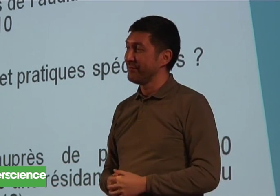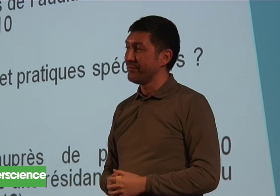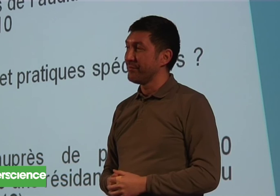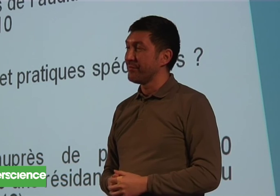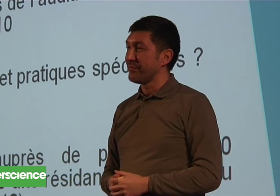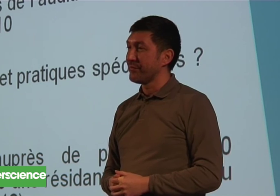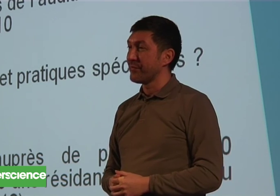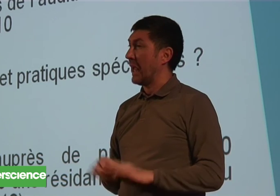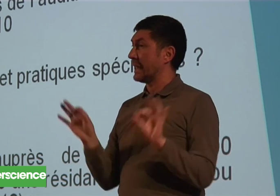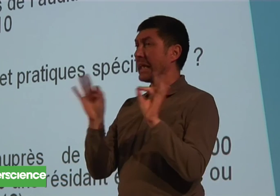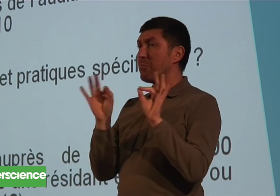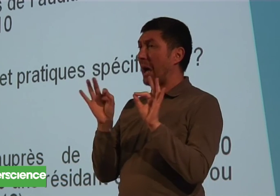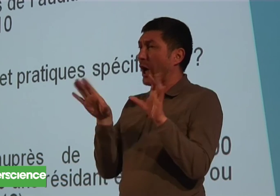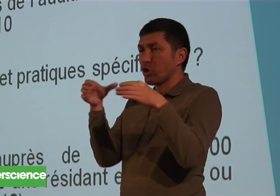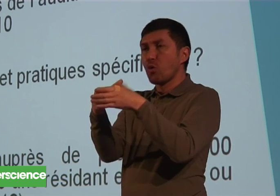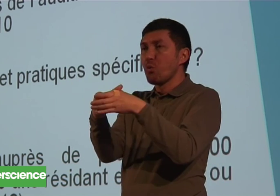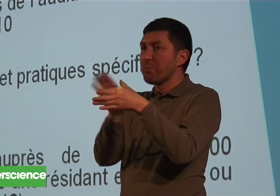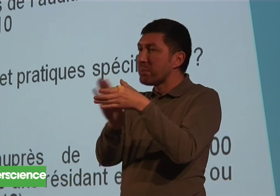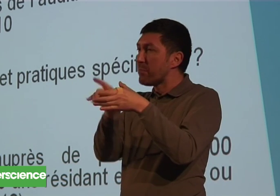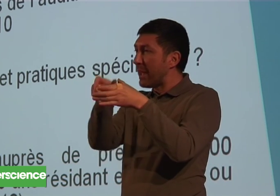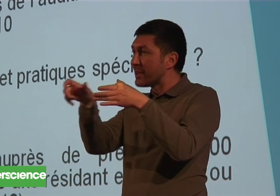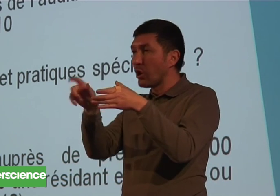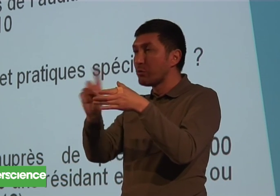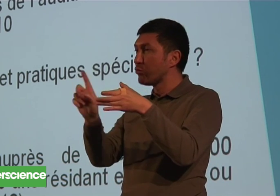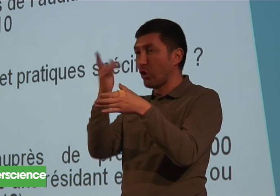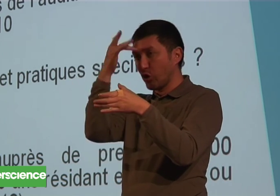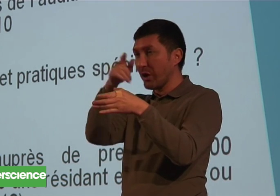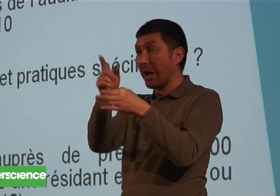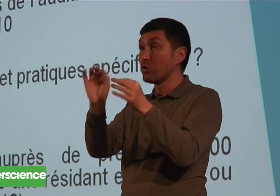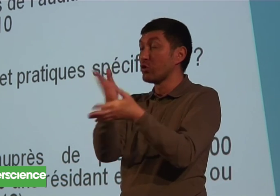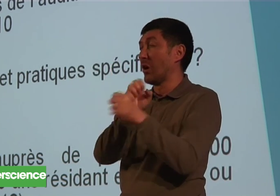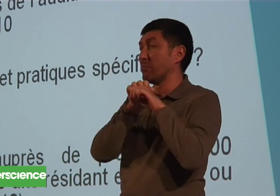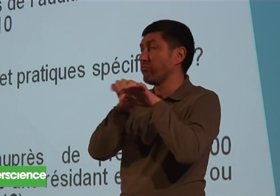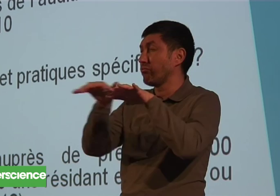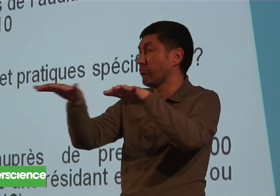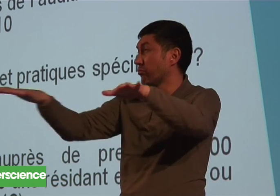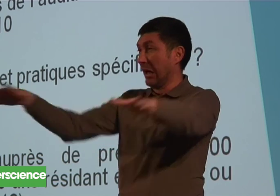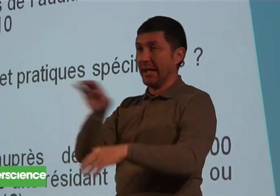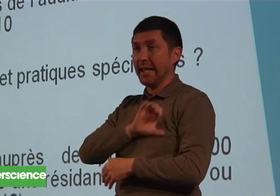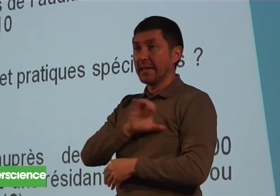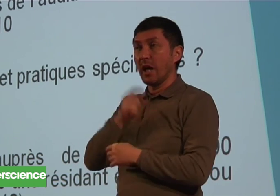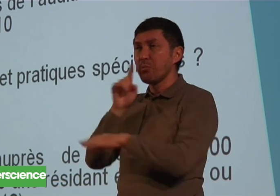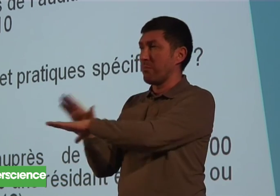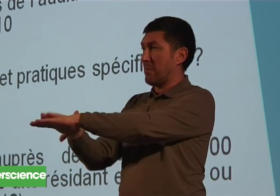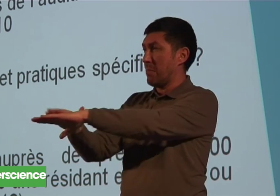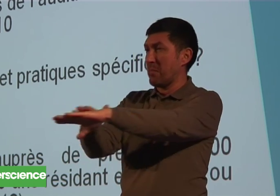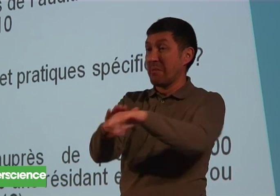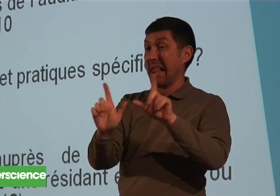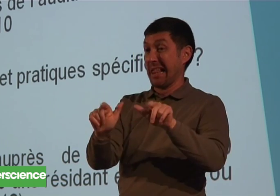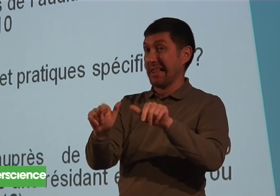constitué d'échantillons préalables, mais on avait mis en place un dispositif très vaste et à plusieurs niveaux pour informer de l'existence de l'enquête et inciter